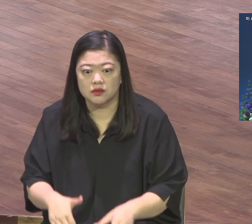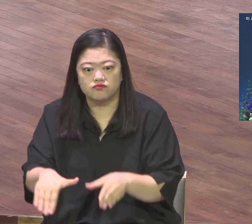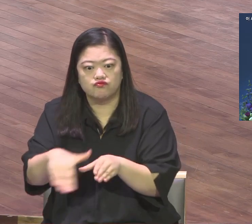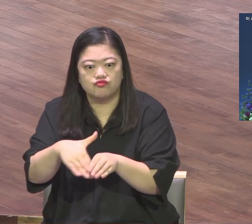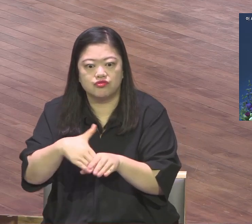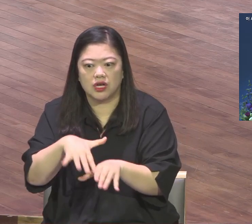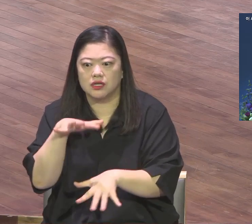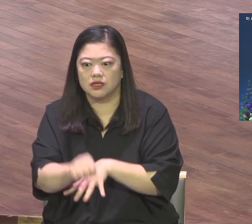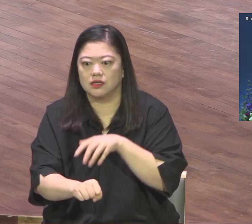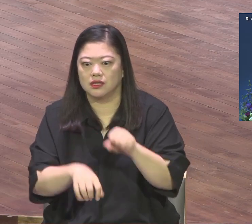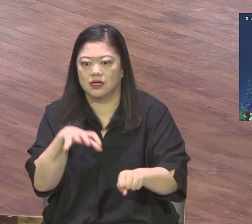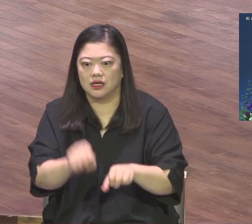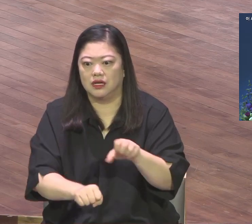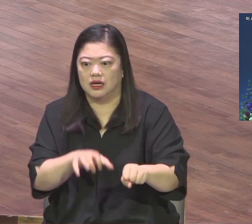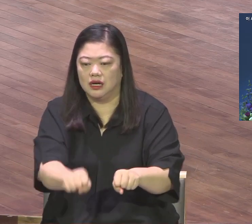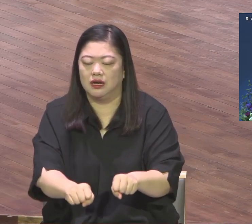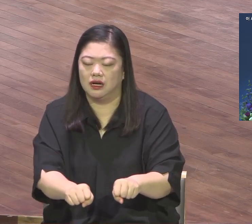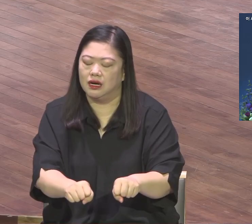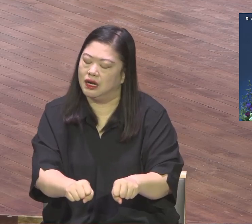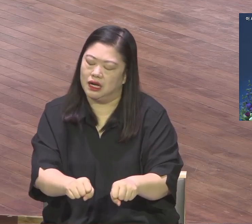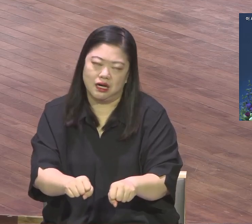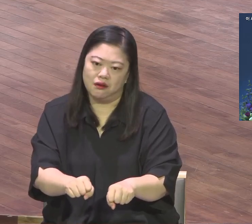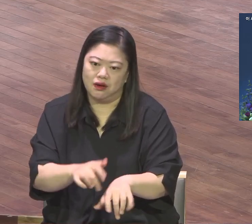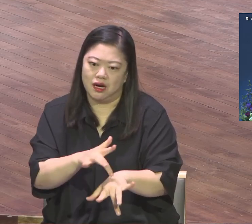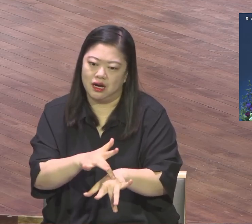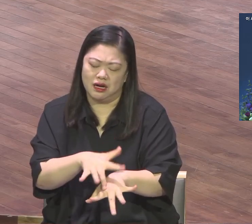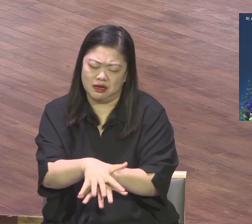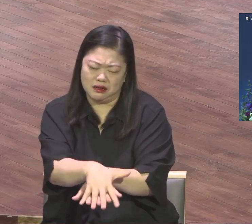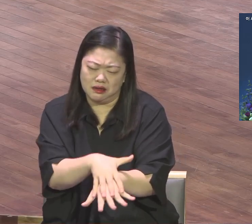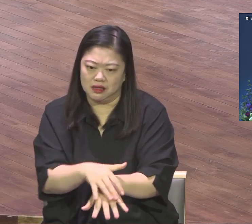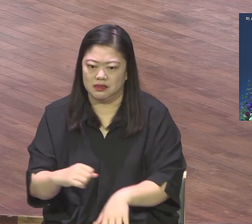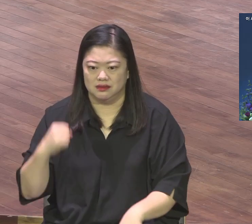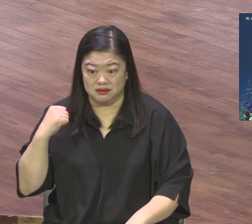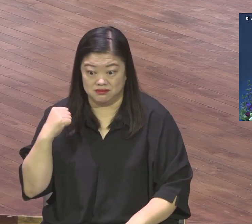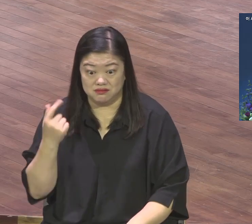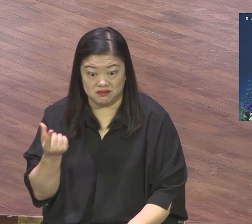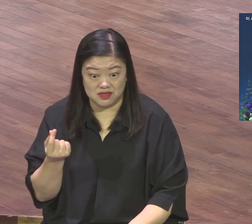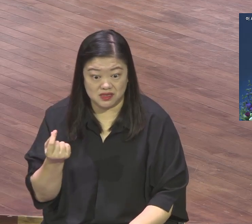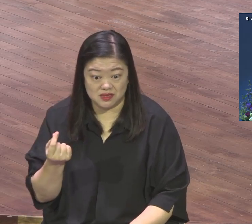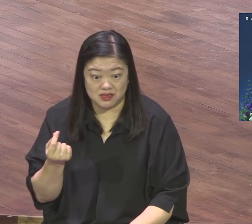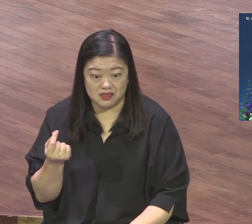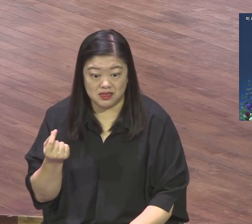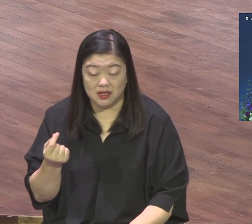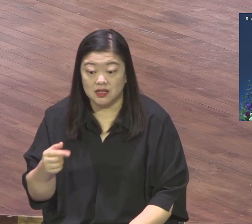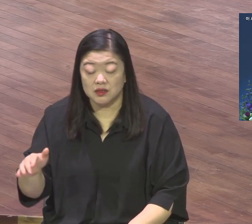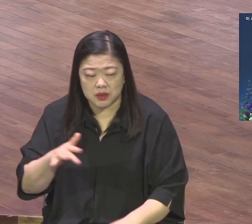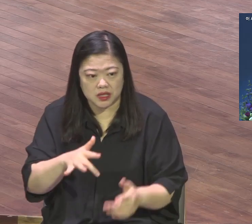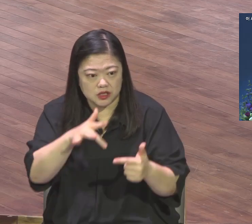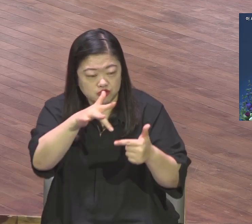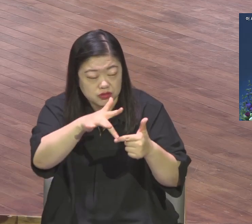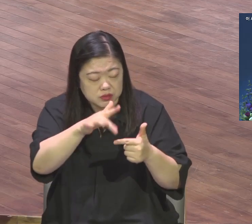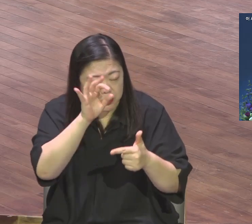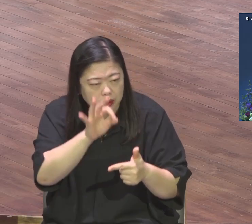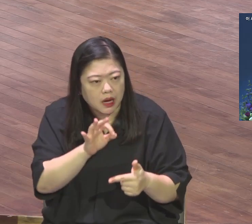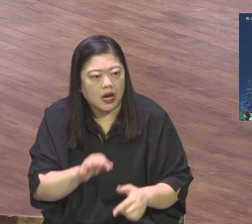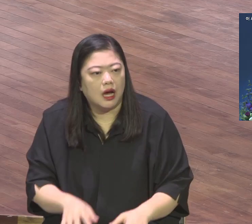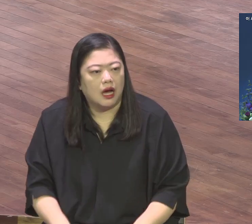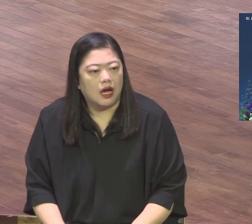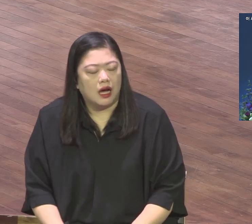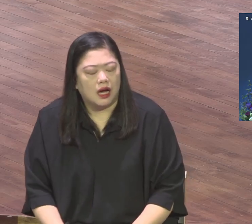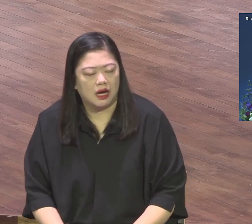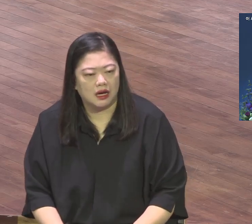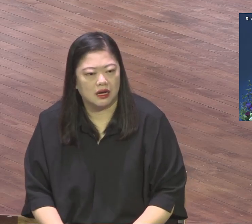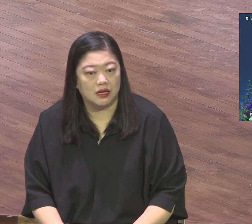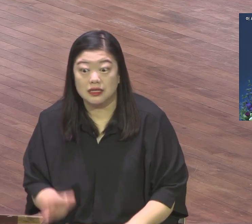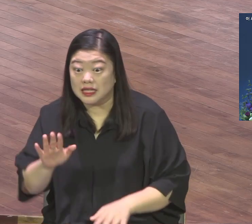다 장악하고 있다니까. 사단이 장악하고 있으니까 그걸 우리 현장에 볼 수 있잖아. 우리 이 스카이